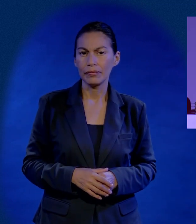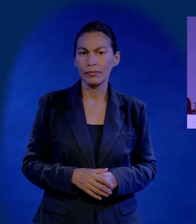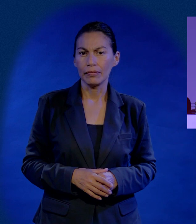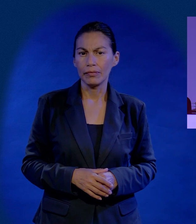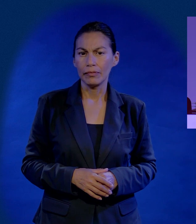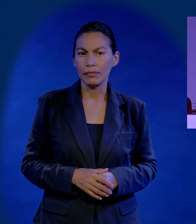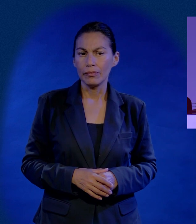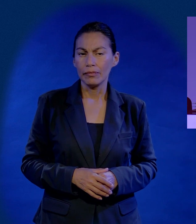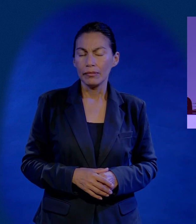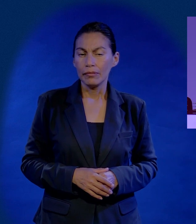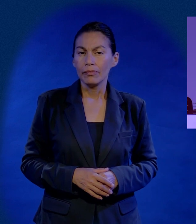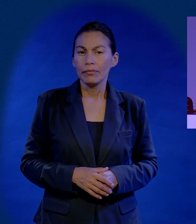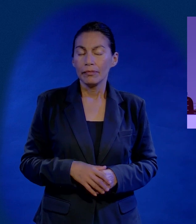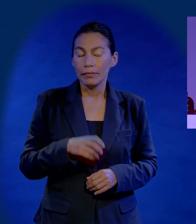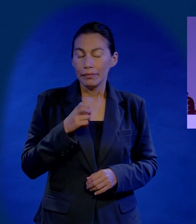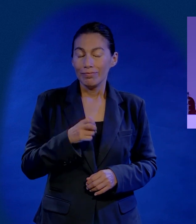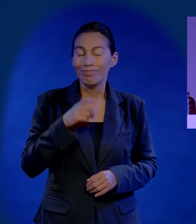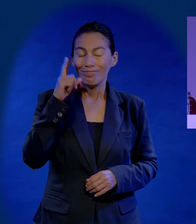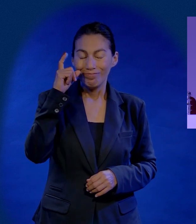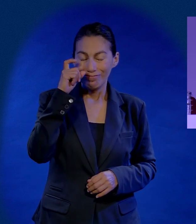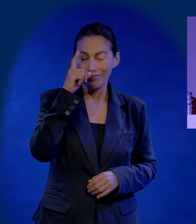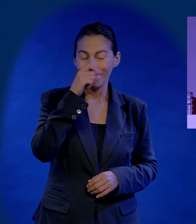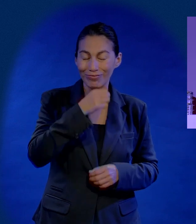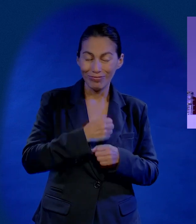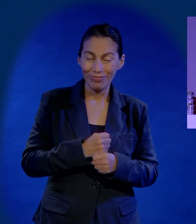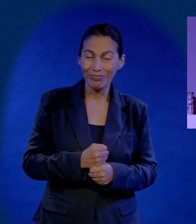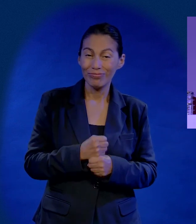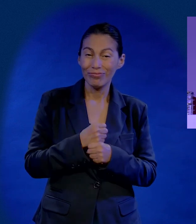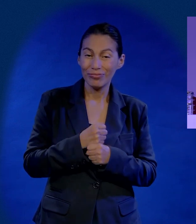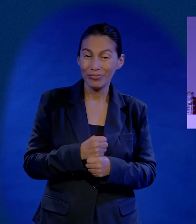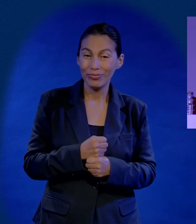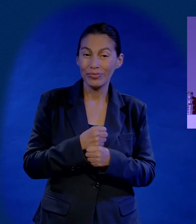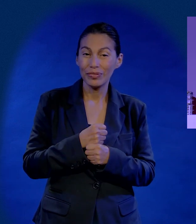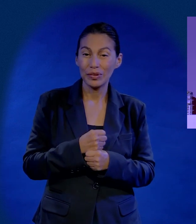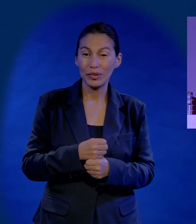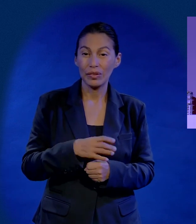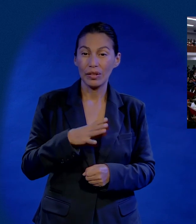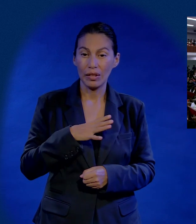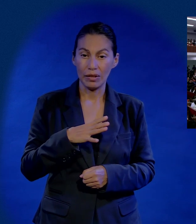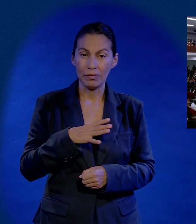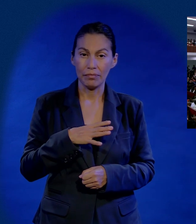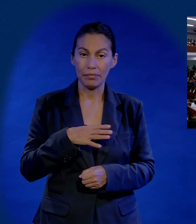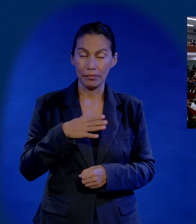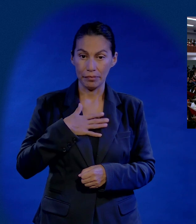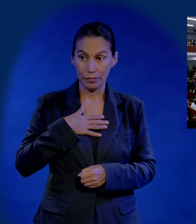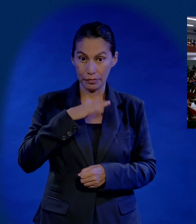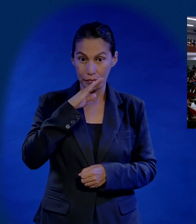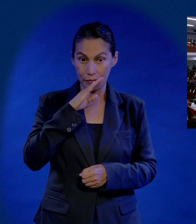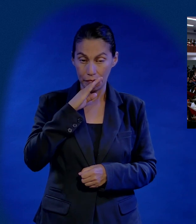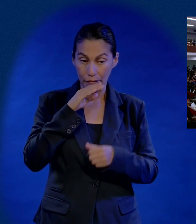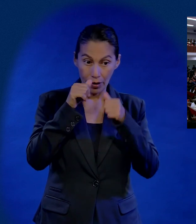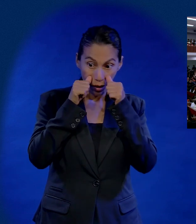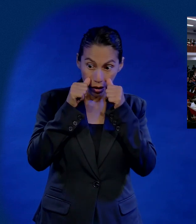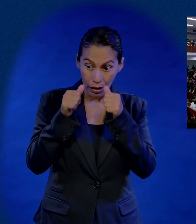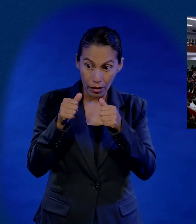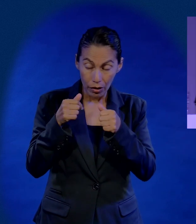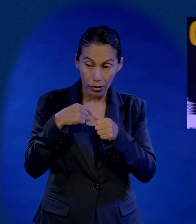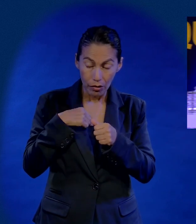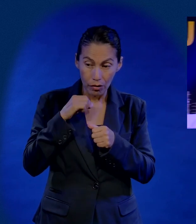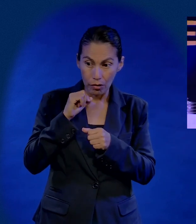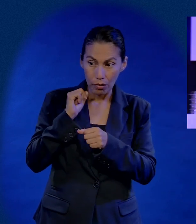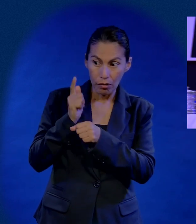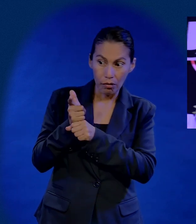piénsenlo. El precio puede ser demasiado alto. Y mi madre, que estaba pendiente, se dejó